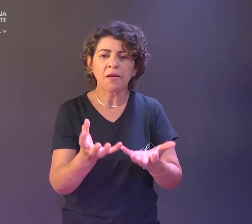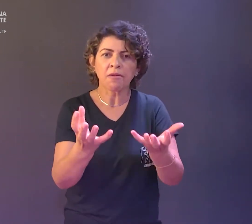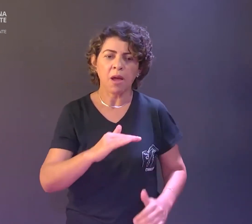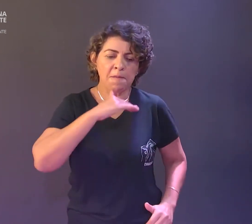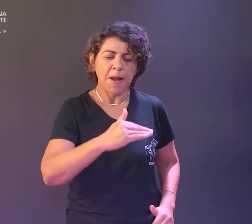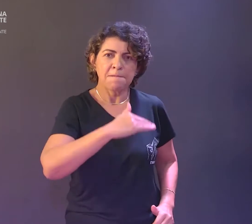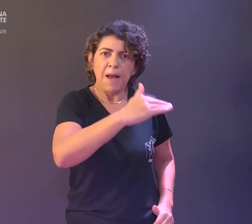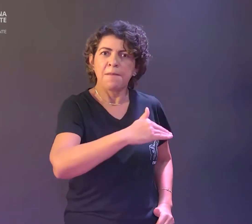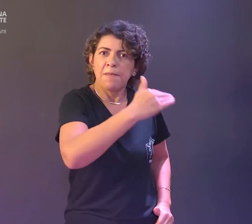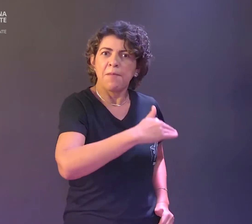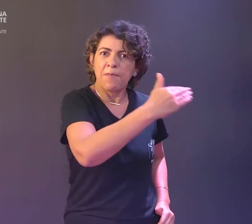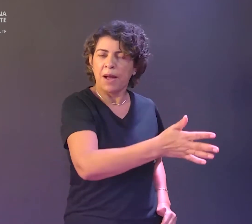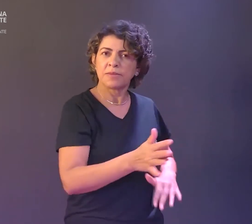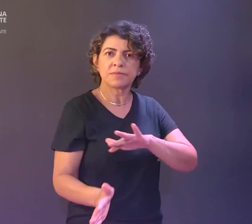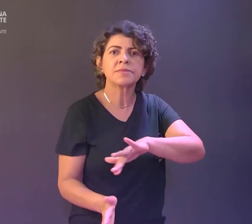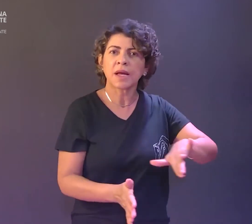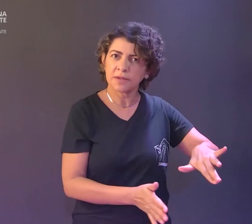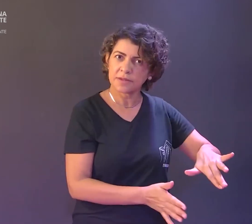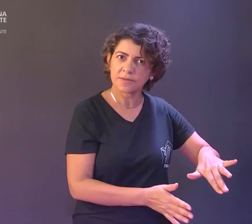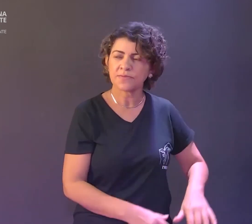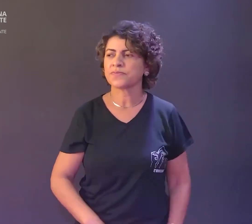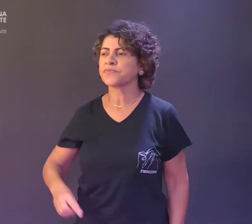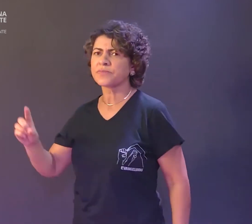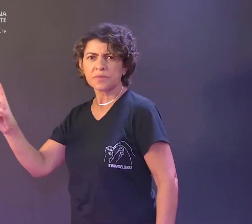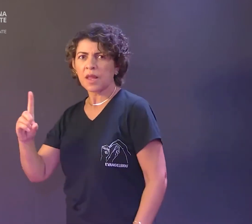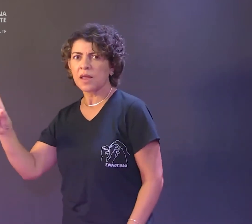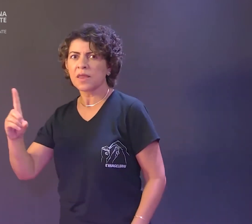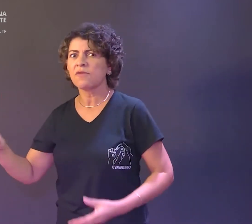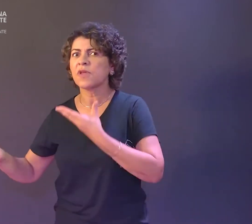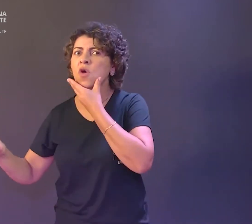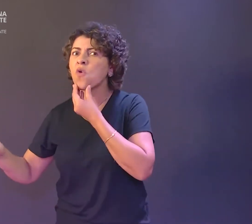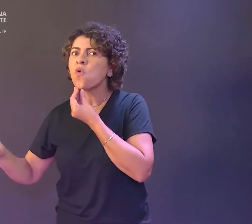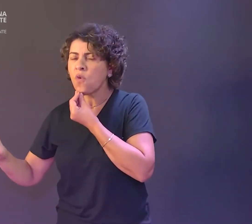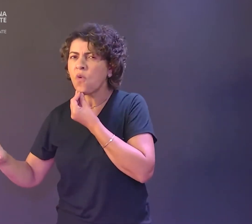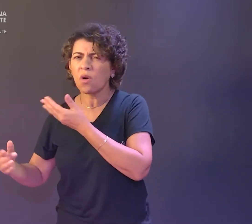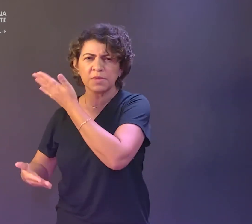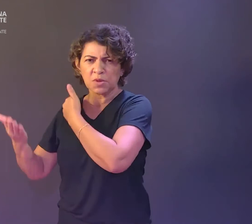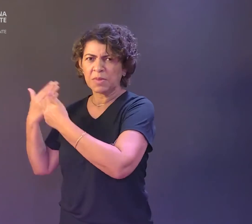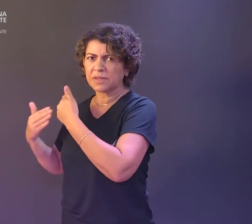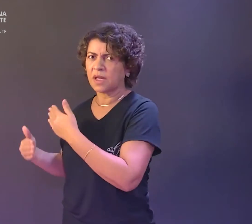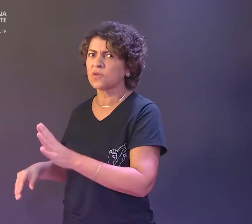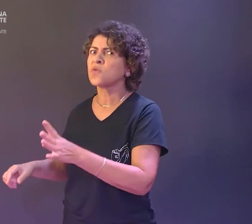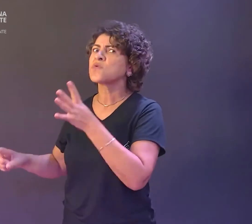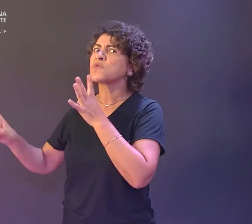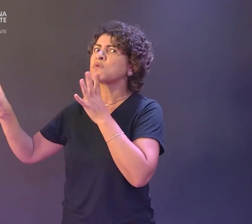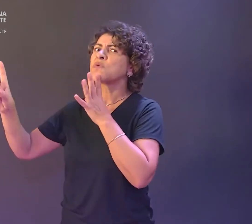Davi foi o rei de Israel, e embora tivesse o conhecimento de quem era Deus, e até